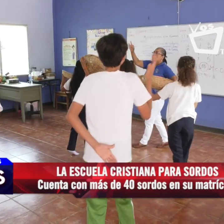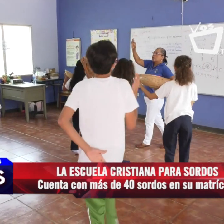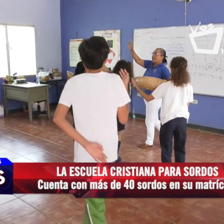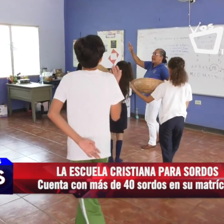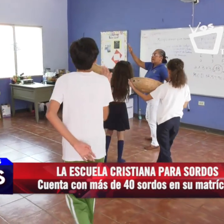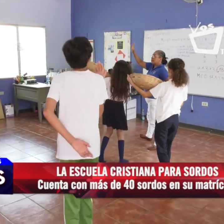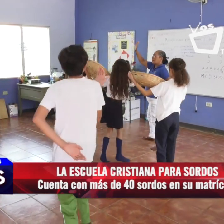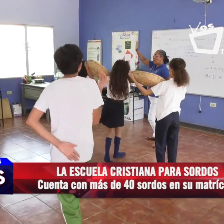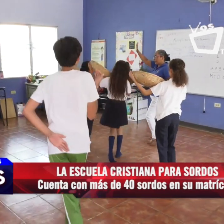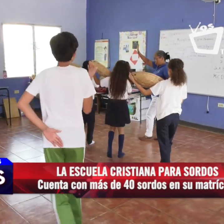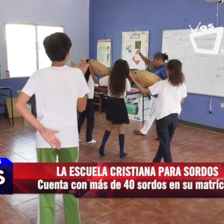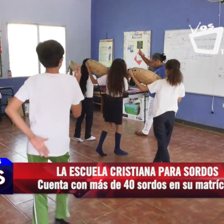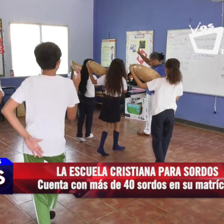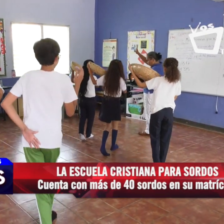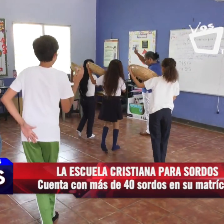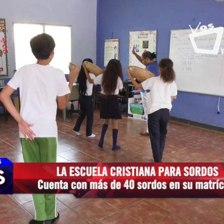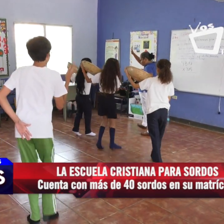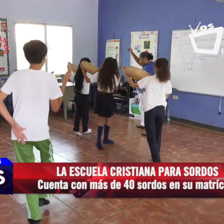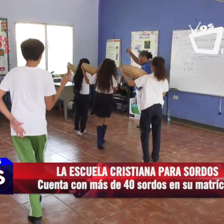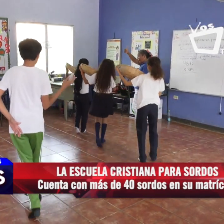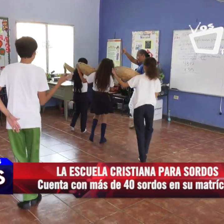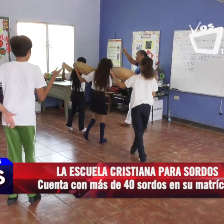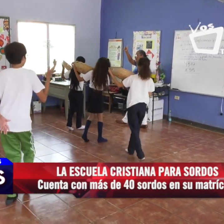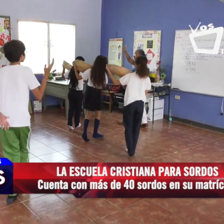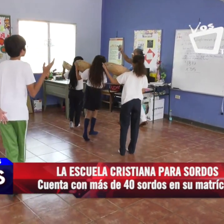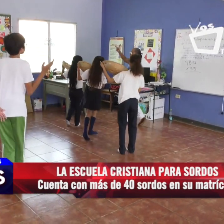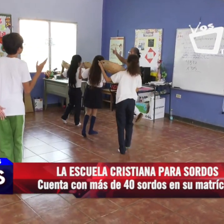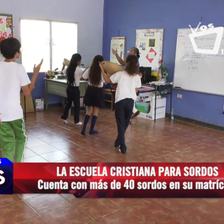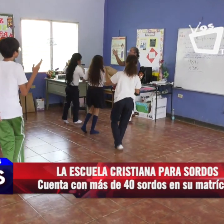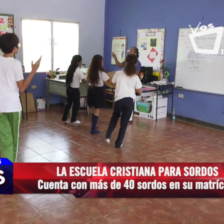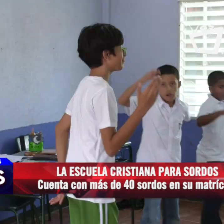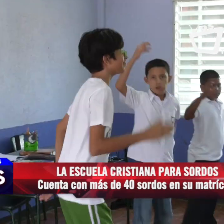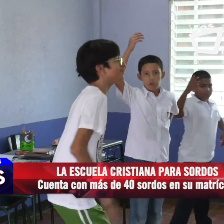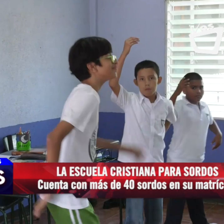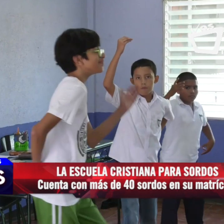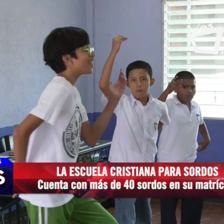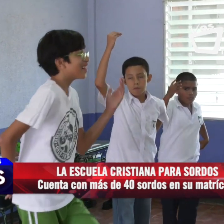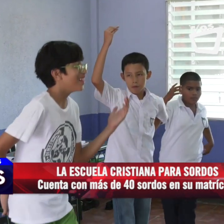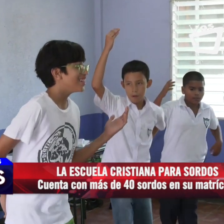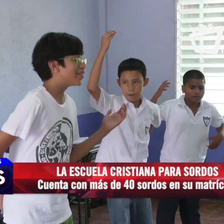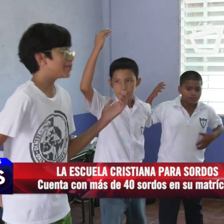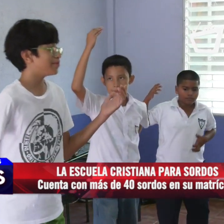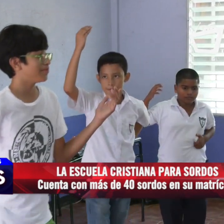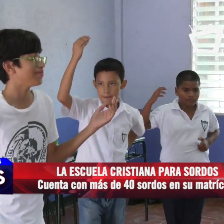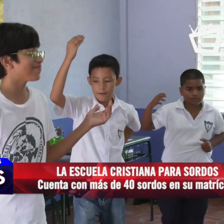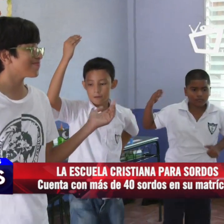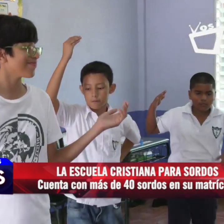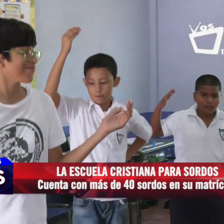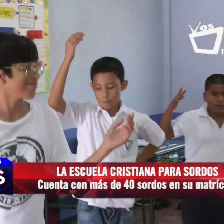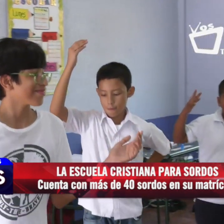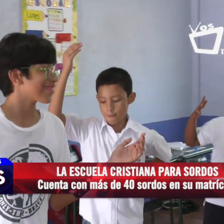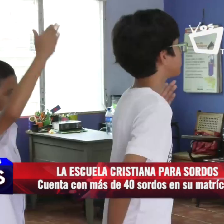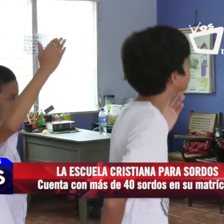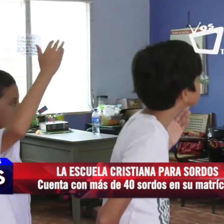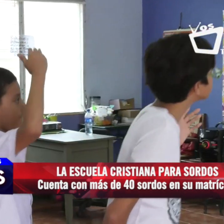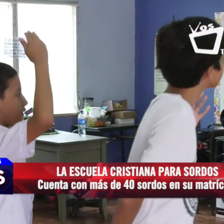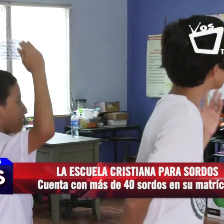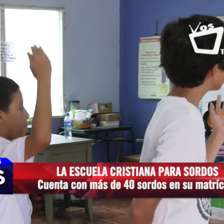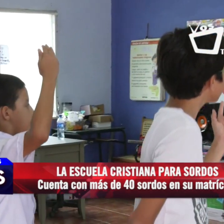El no escuchar no limita que estos niños y adolescentes desarrollen sus habilidades culturales, pues aunque no pueden escuchar la música,